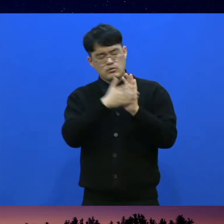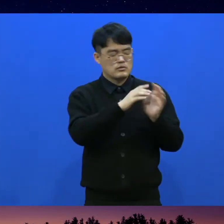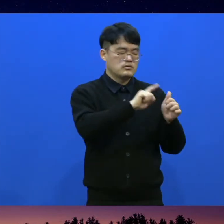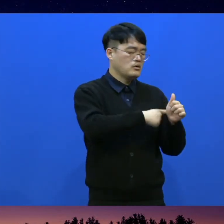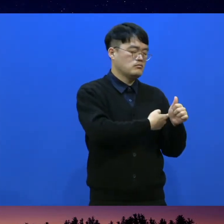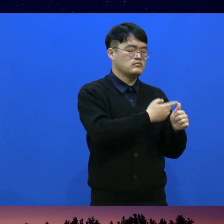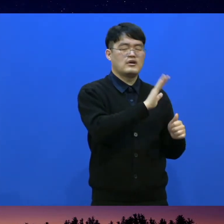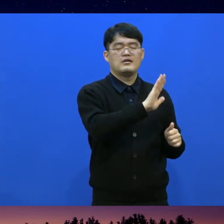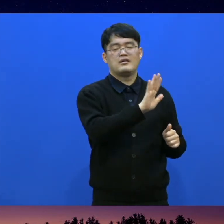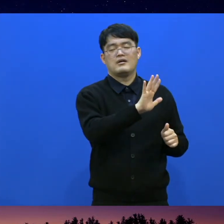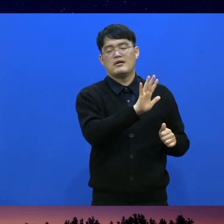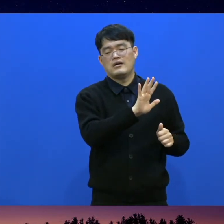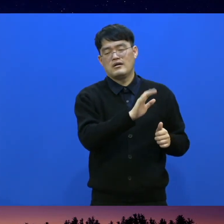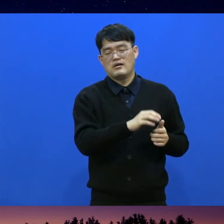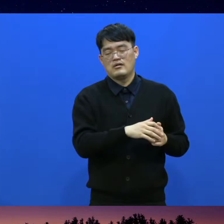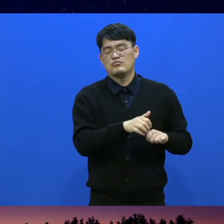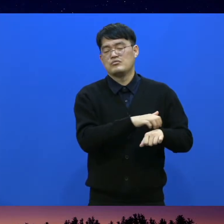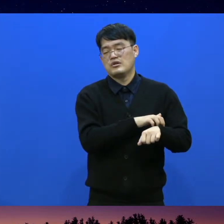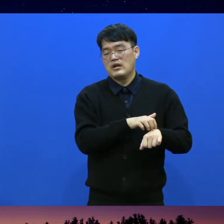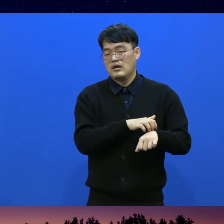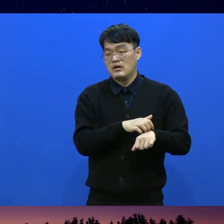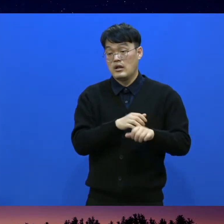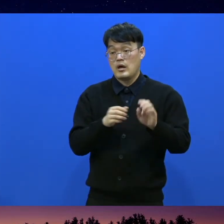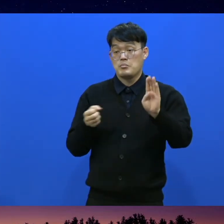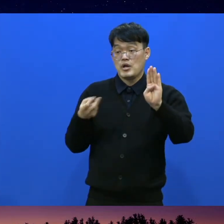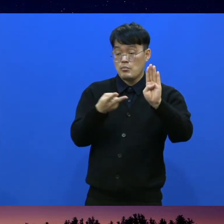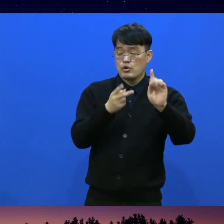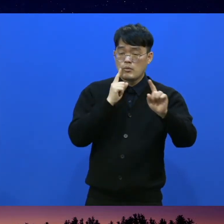의하면 아무것도 염려하지 말고